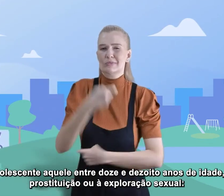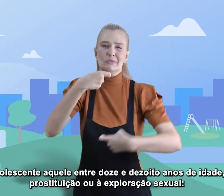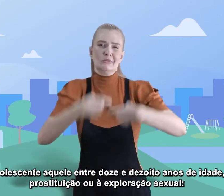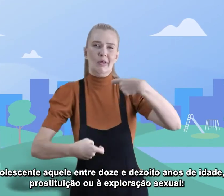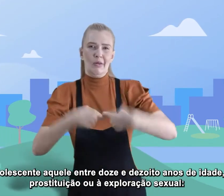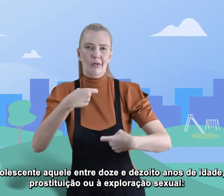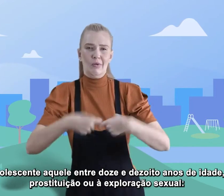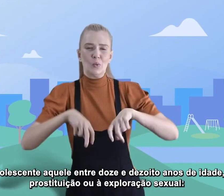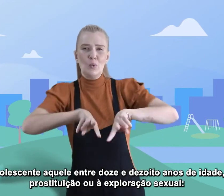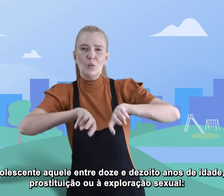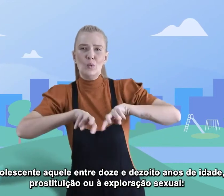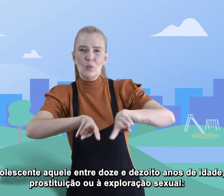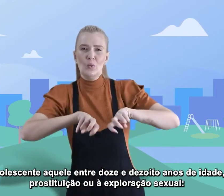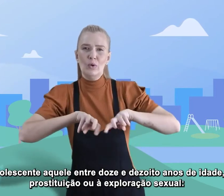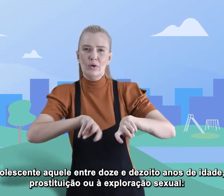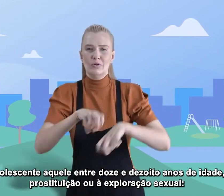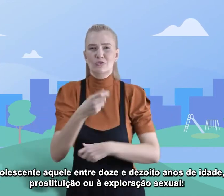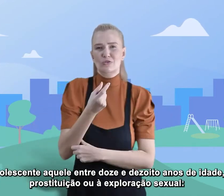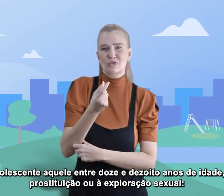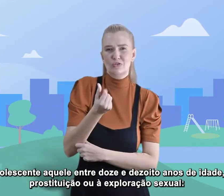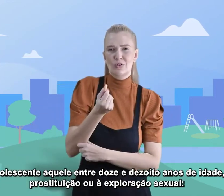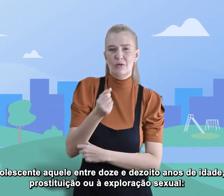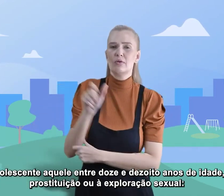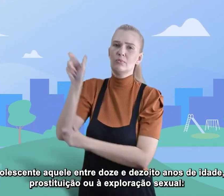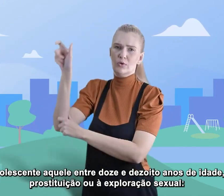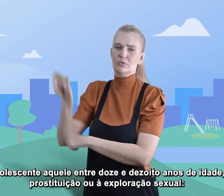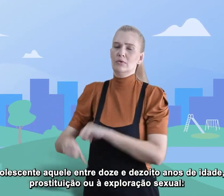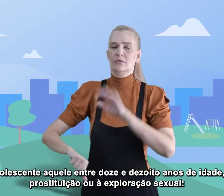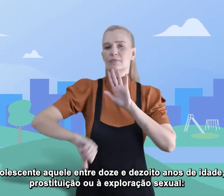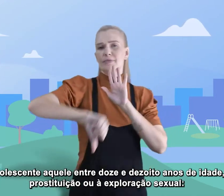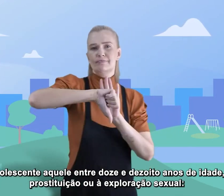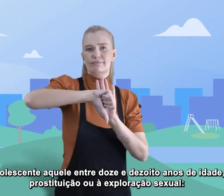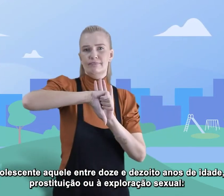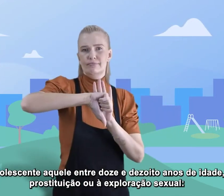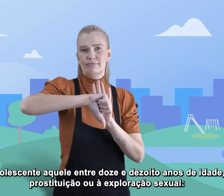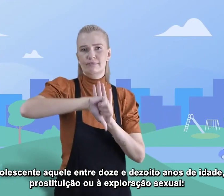à prostituição ou à exploração sexual.